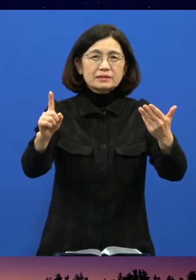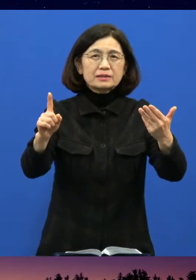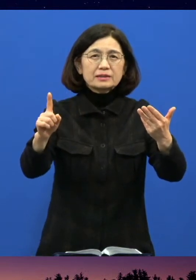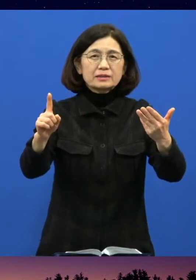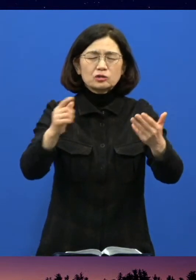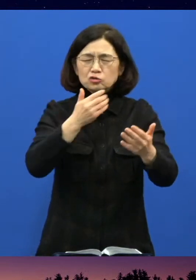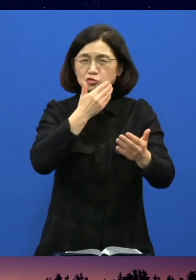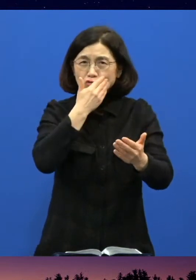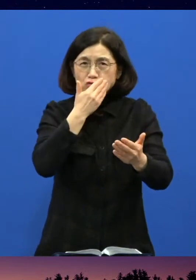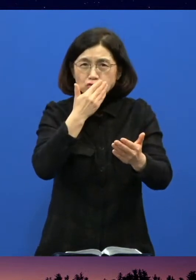있어요. 항상 기도하고